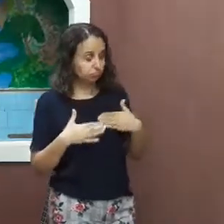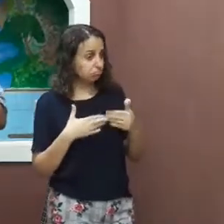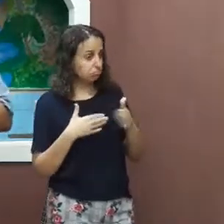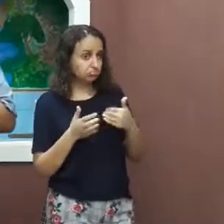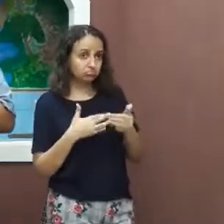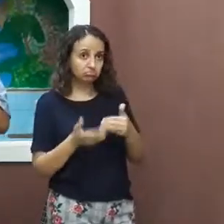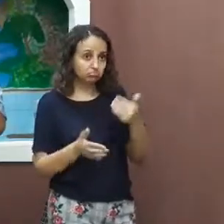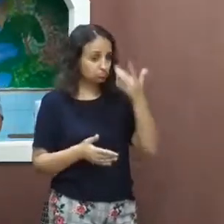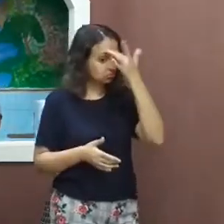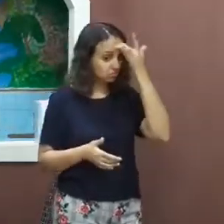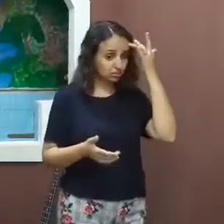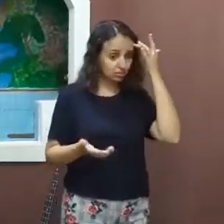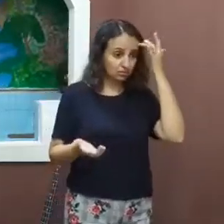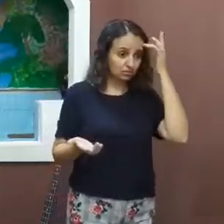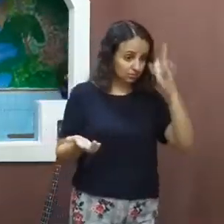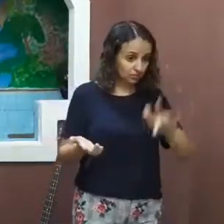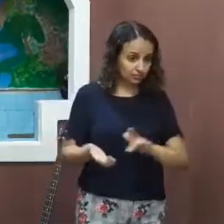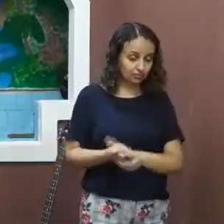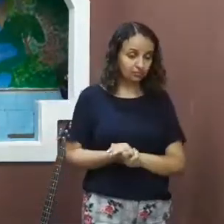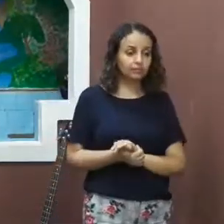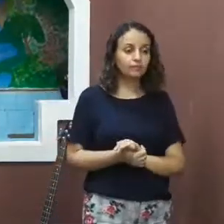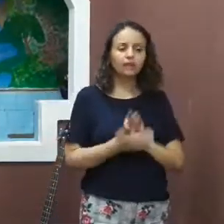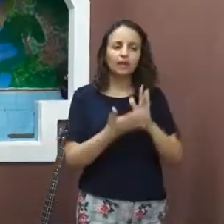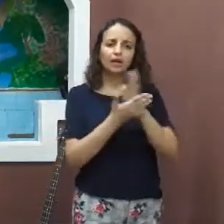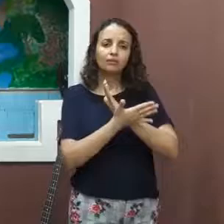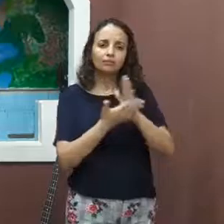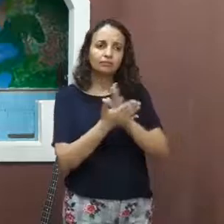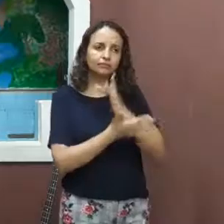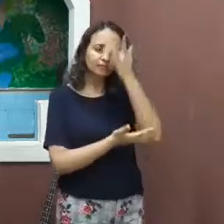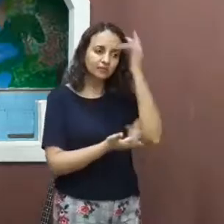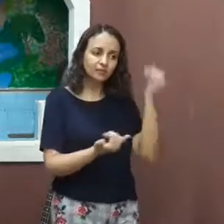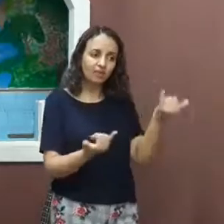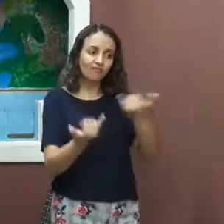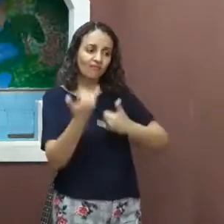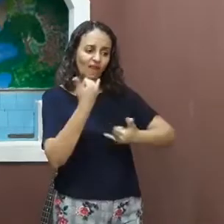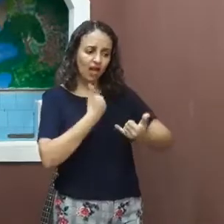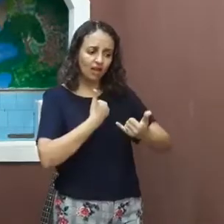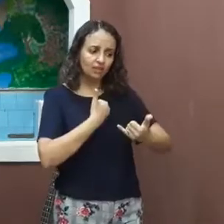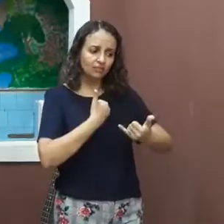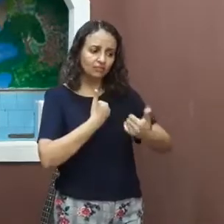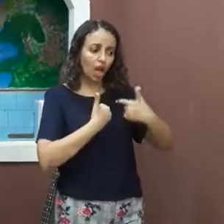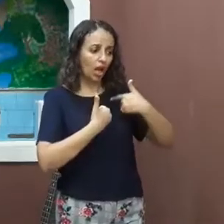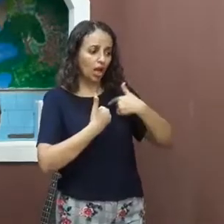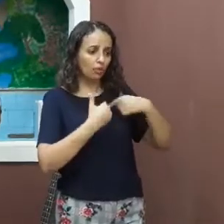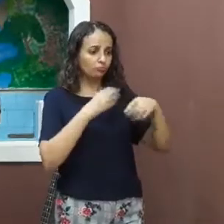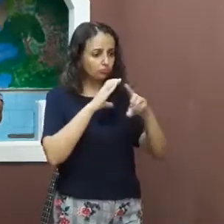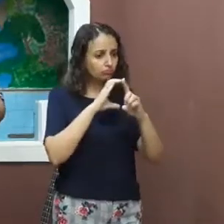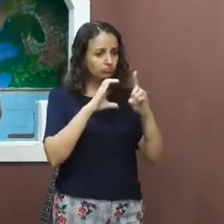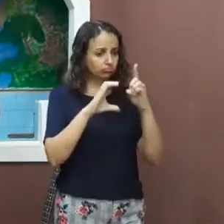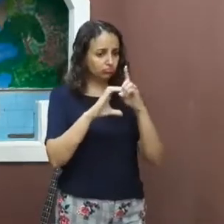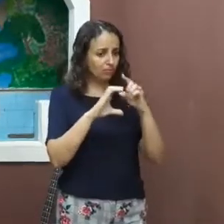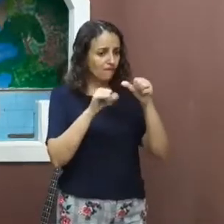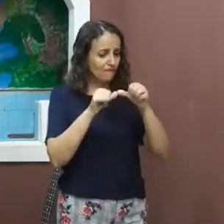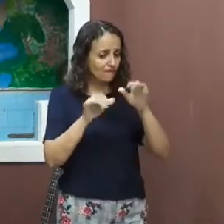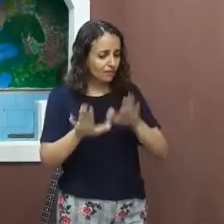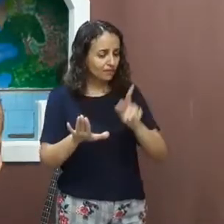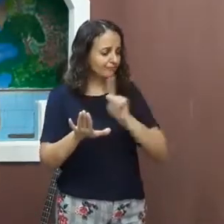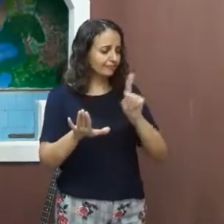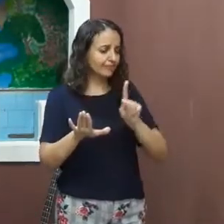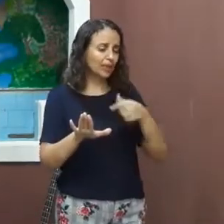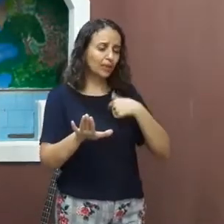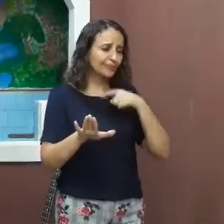Alguns irmãos já falaram para mim: pastor, eu estou me ausentando do culto porque eu